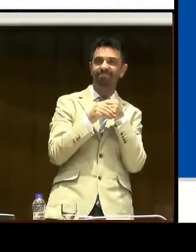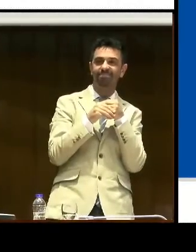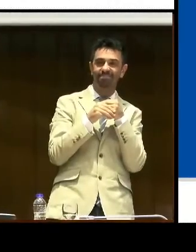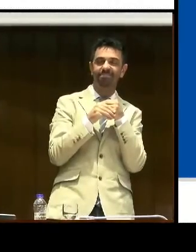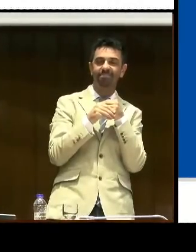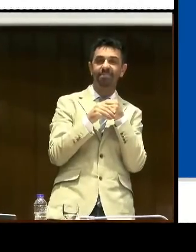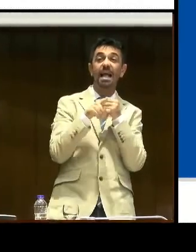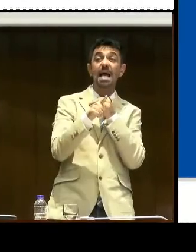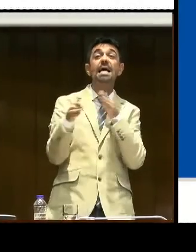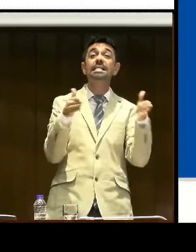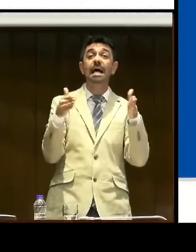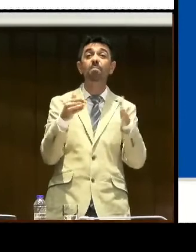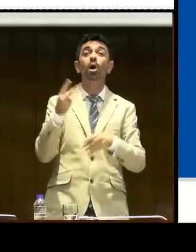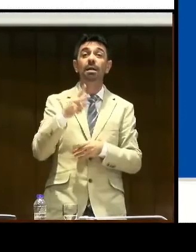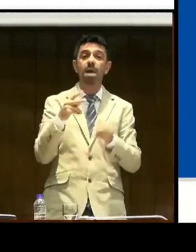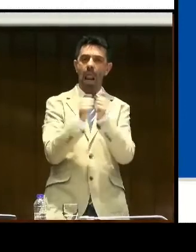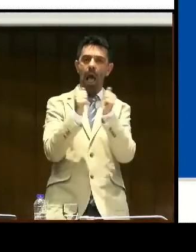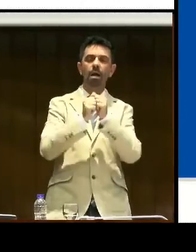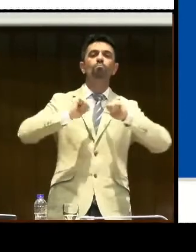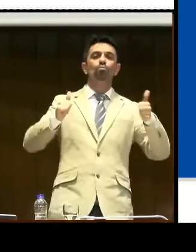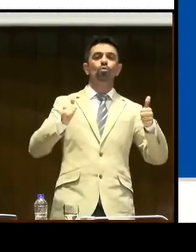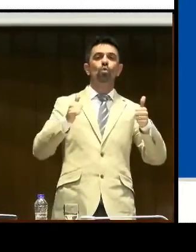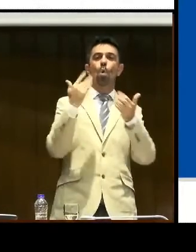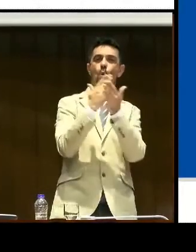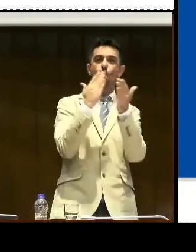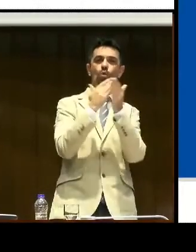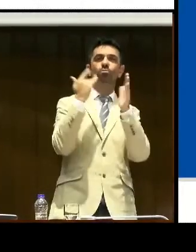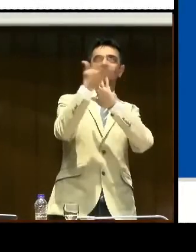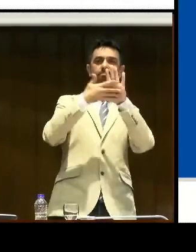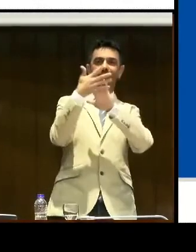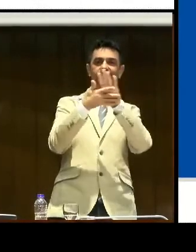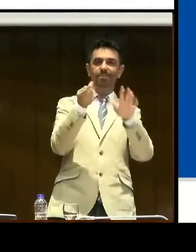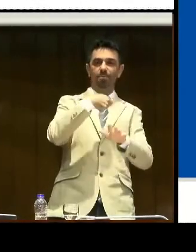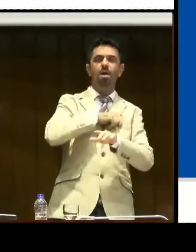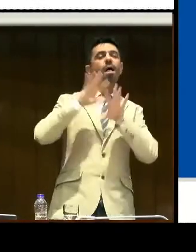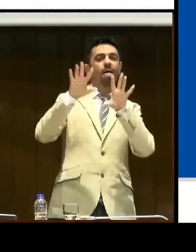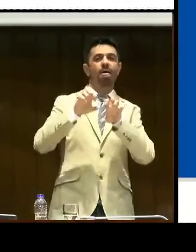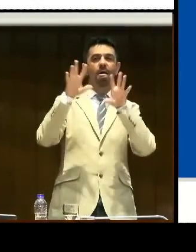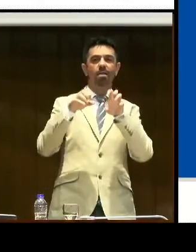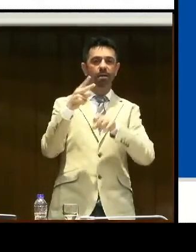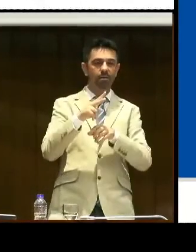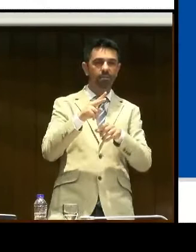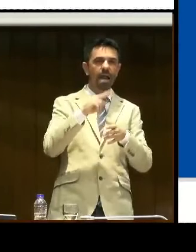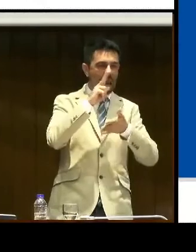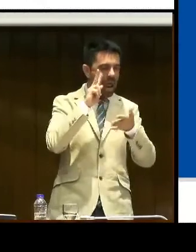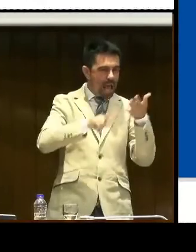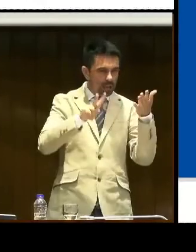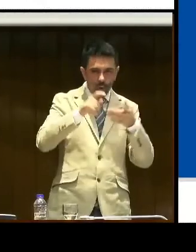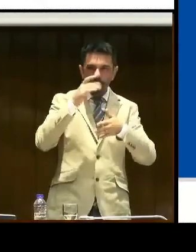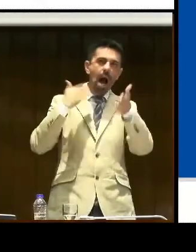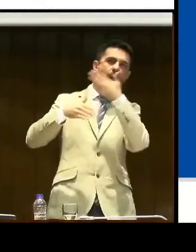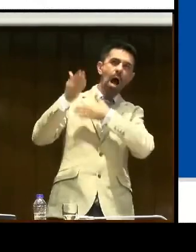Comenzaba también en esa época sus cursos de LSE, sus vibrantes lecturas de las antiguas